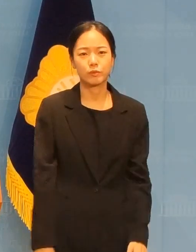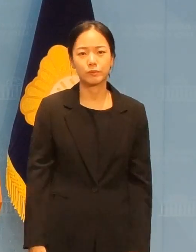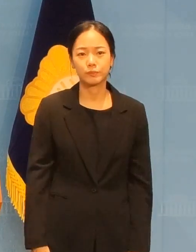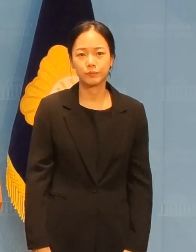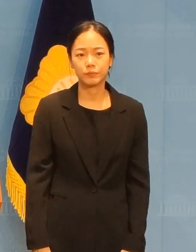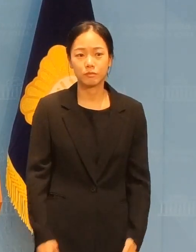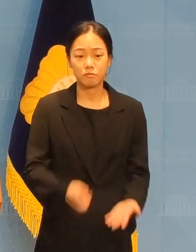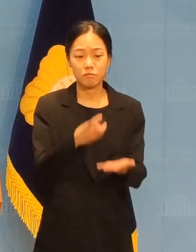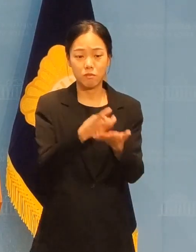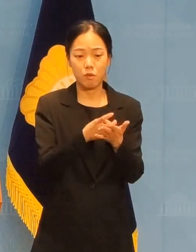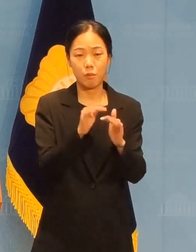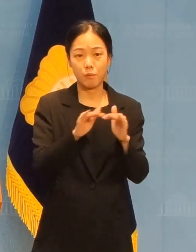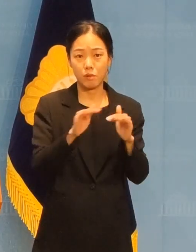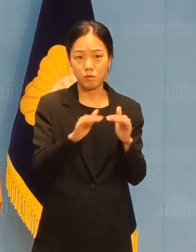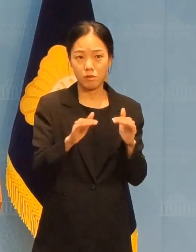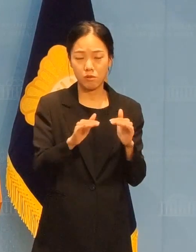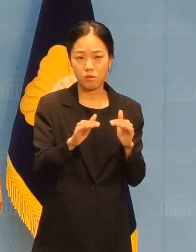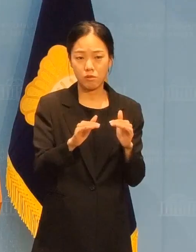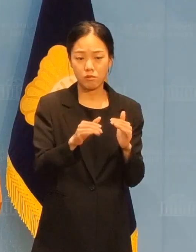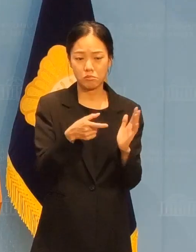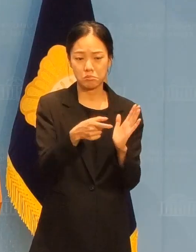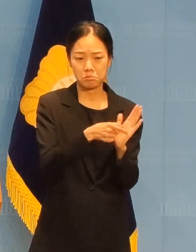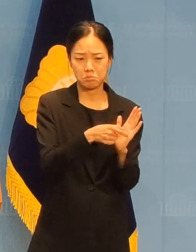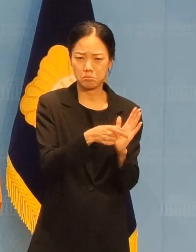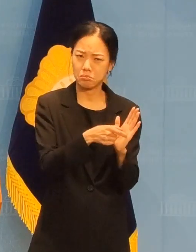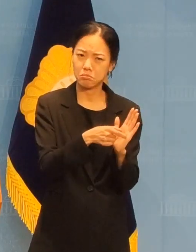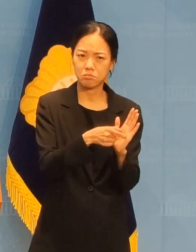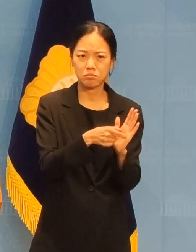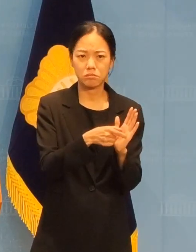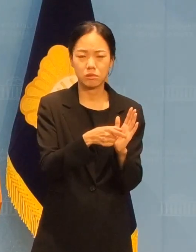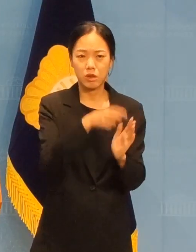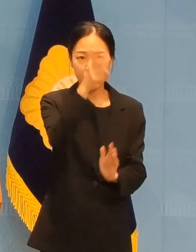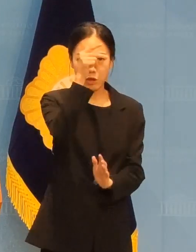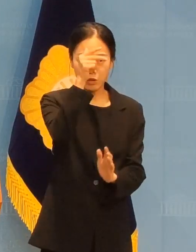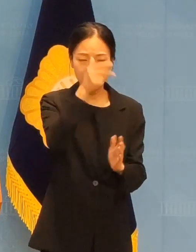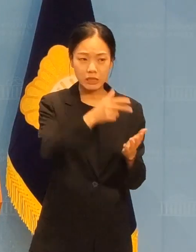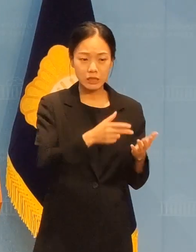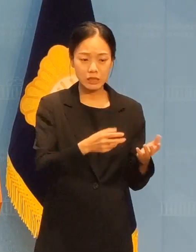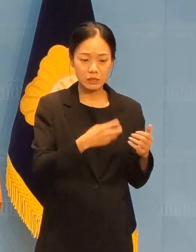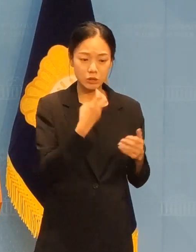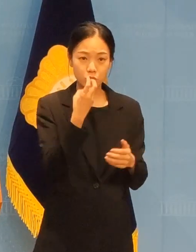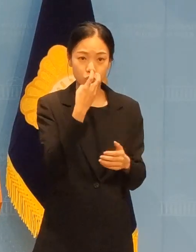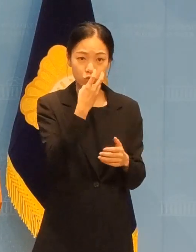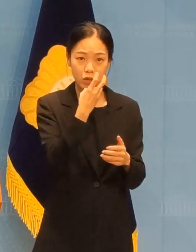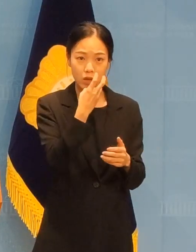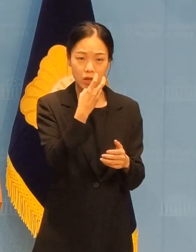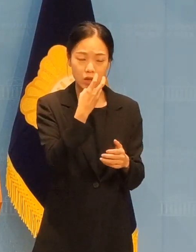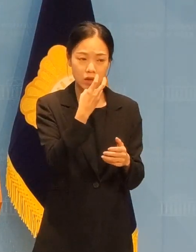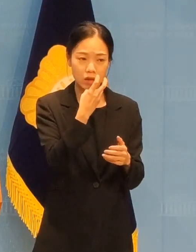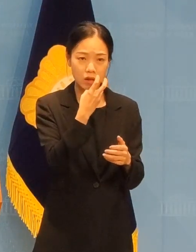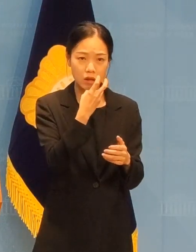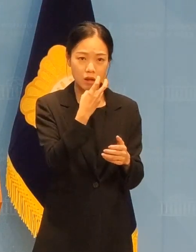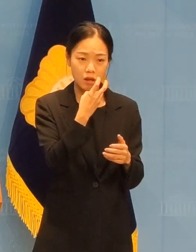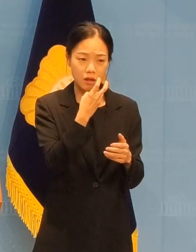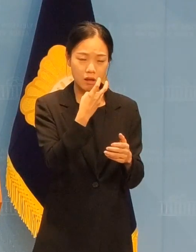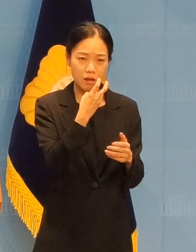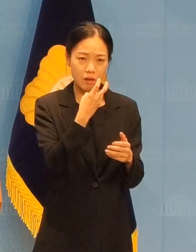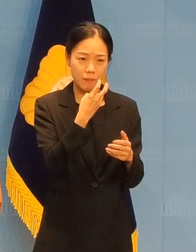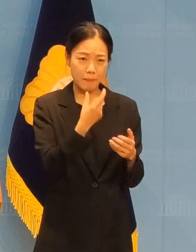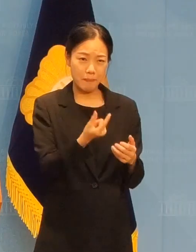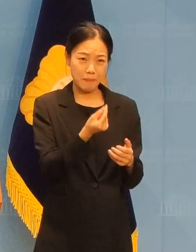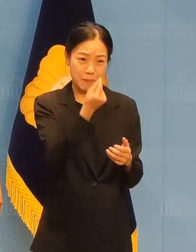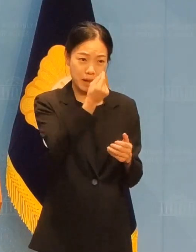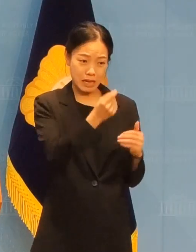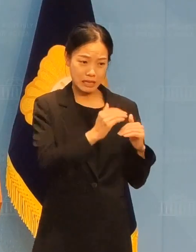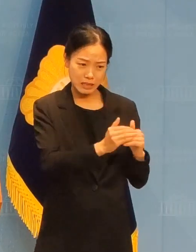한다고 적어놓고 이미 적체된 경찰 수사가 저절로 빨라지지는 않습니다. 책임